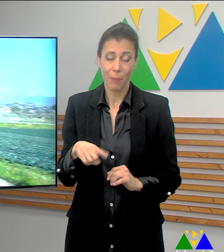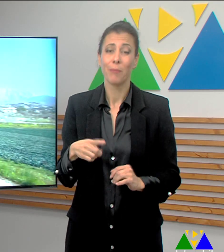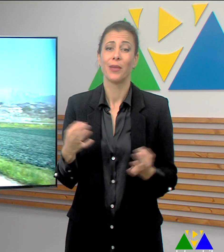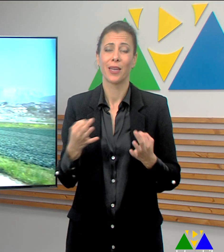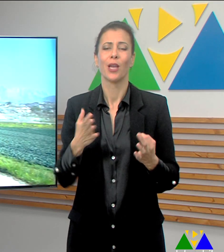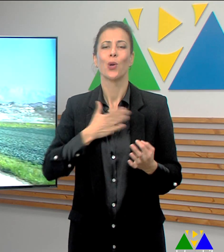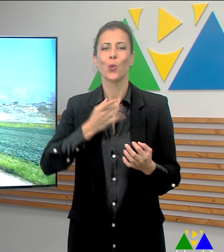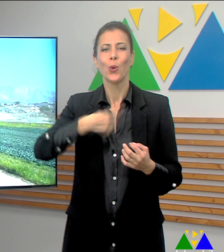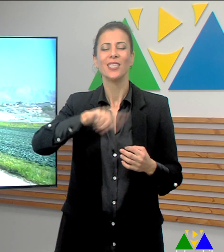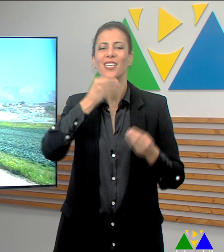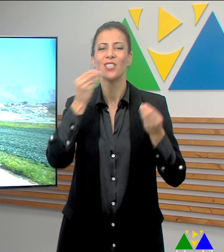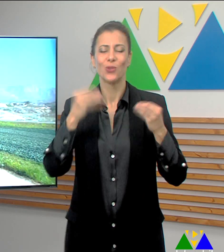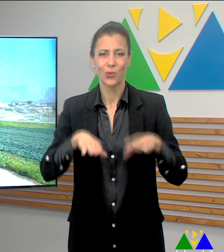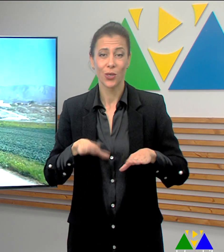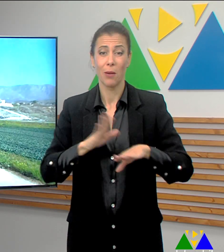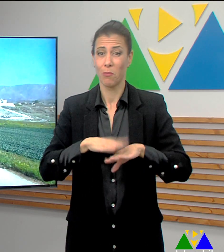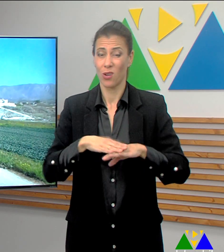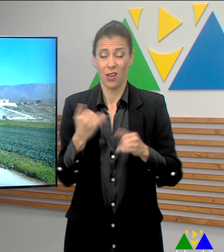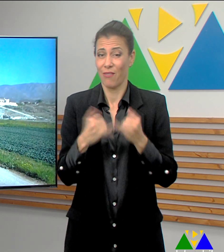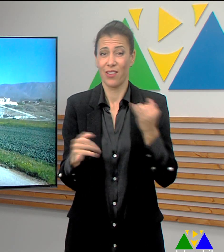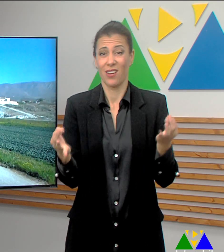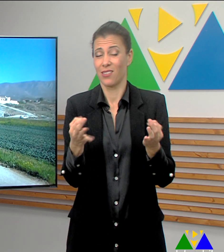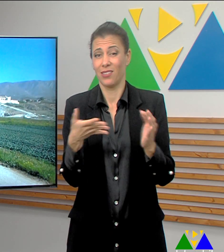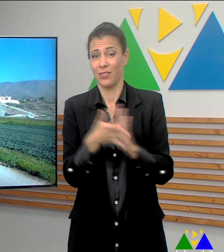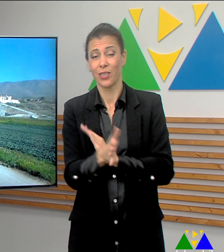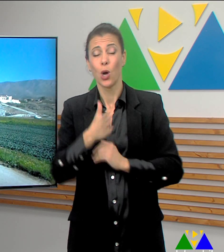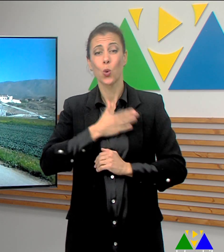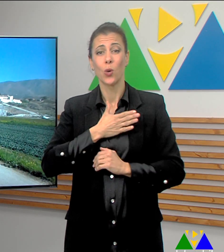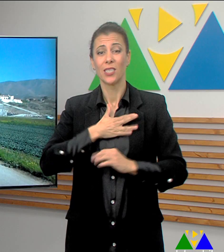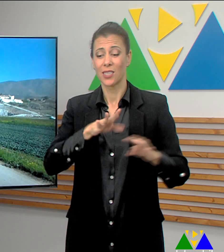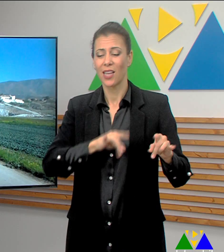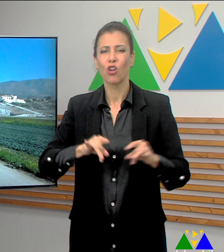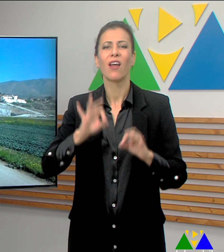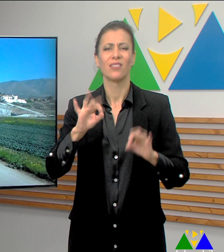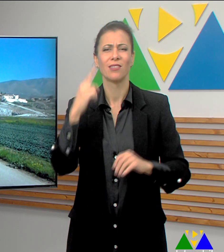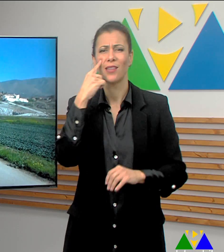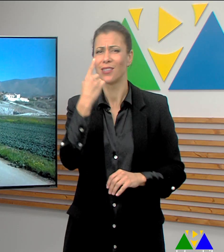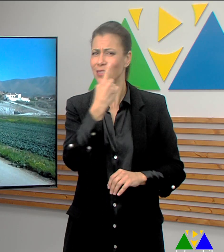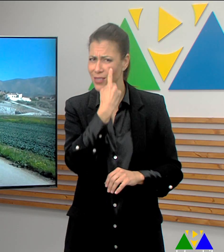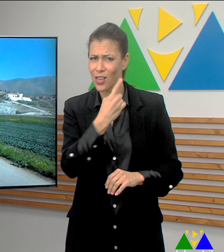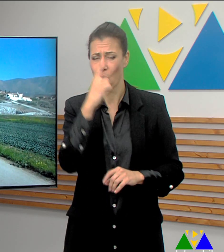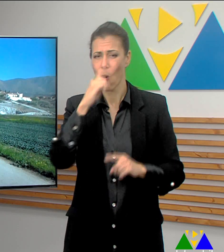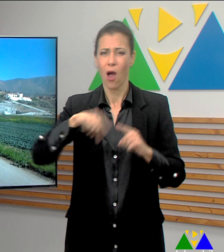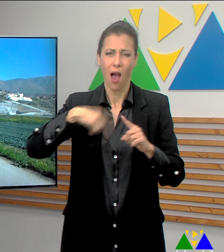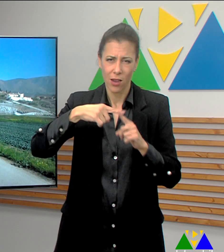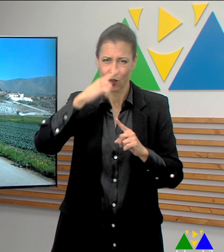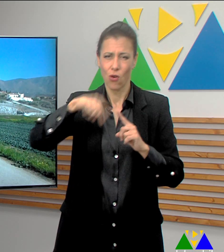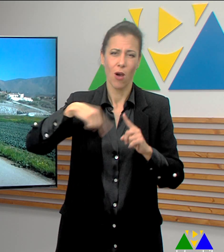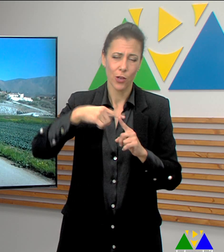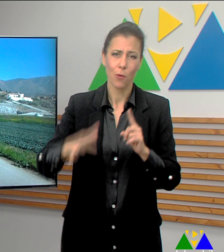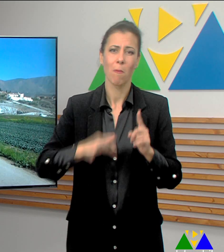de nuestra historia, porque al fin y al cabo toda esta tierra ha sido testigo año tras año, día tras